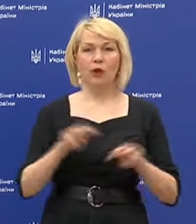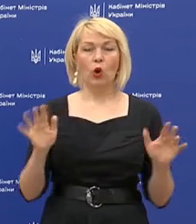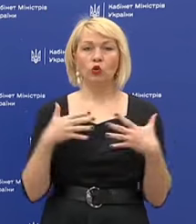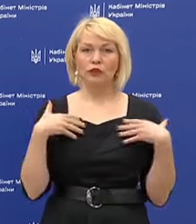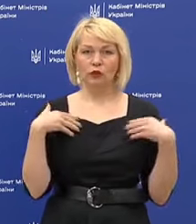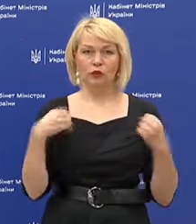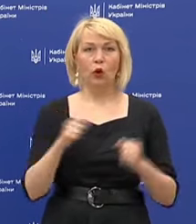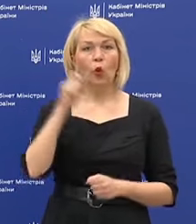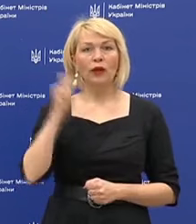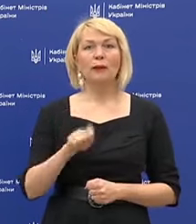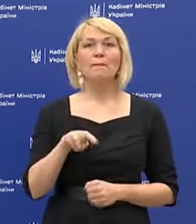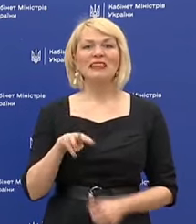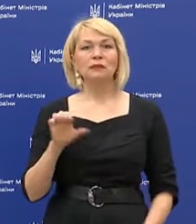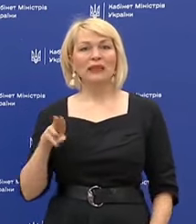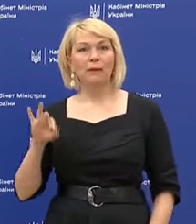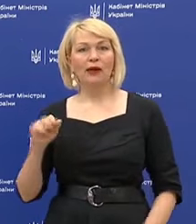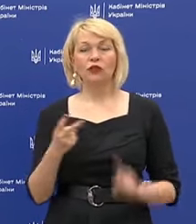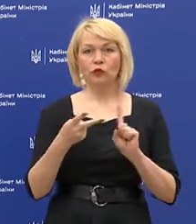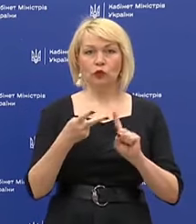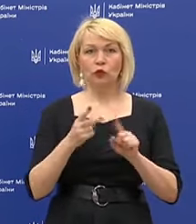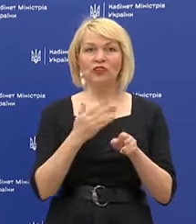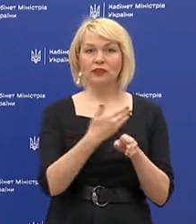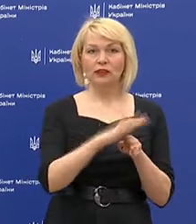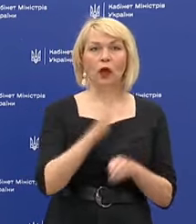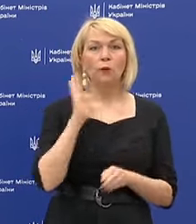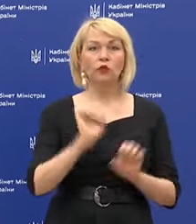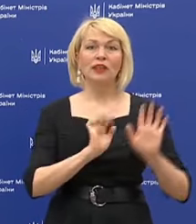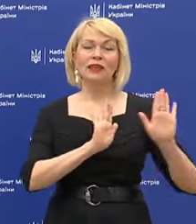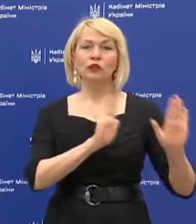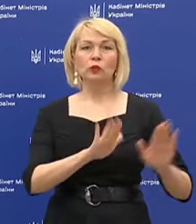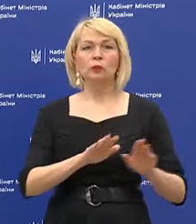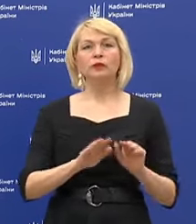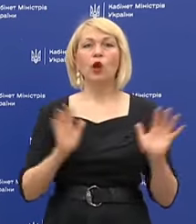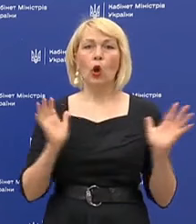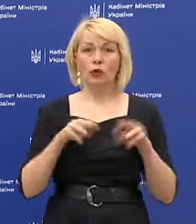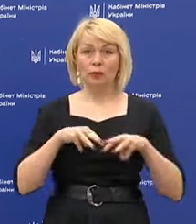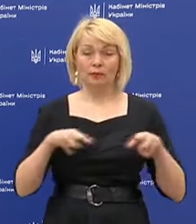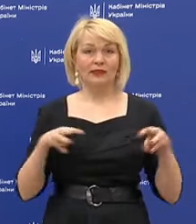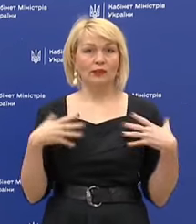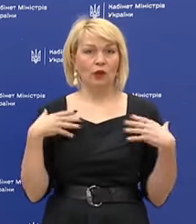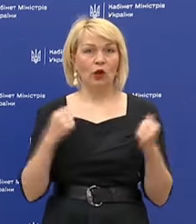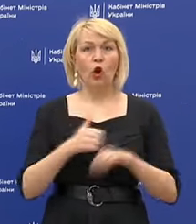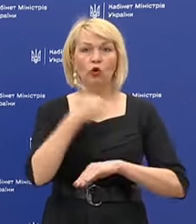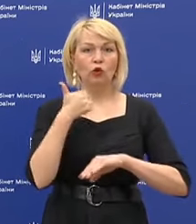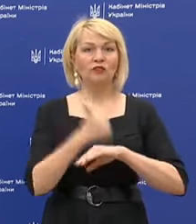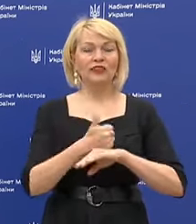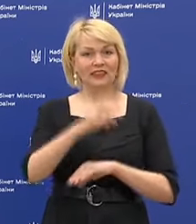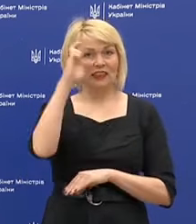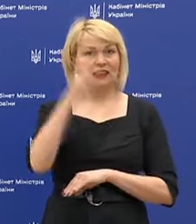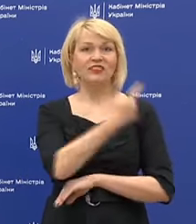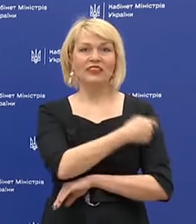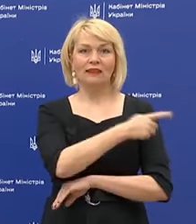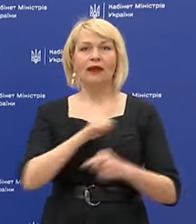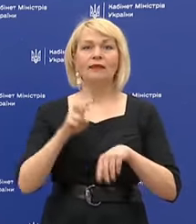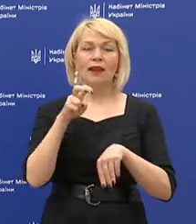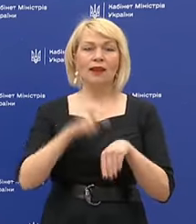охорони здоров'я України Максим Степанов, а в другій частині буде заступник міністра охорони здоров'я, головний державний санітарний лікар України Віктор